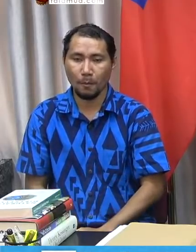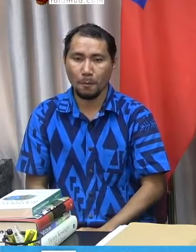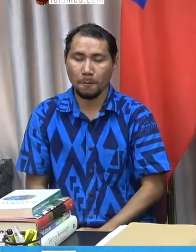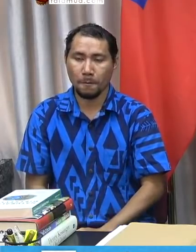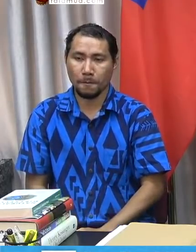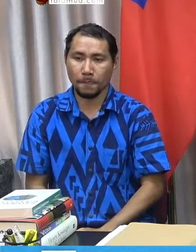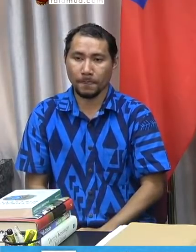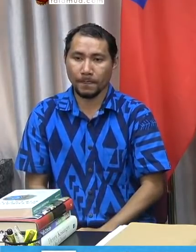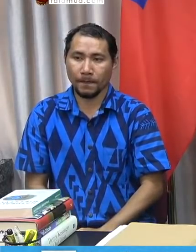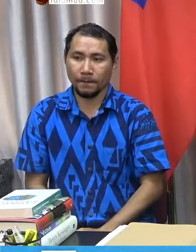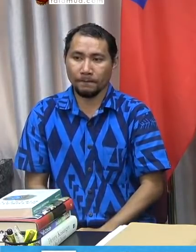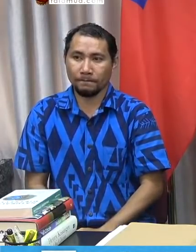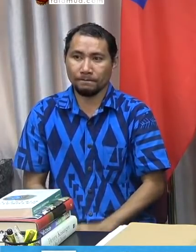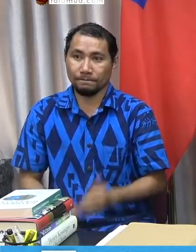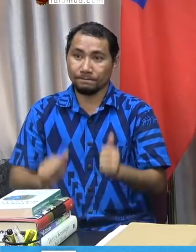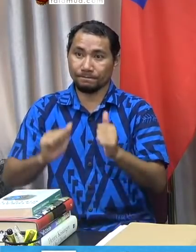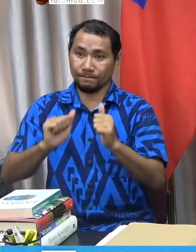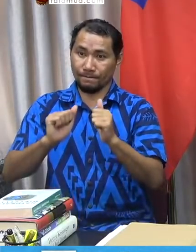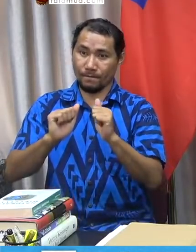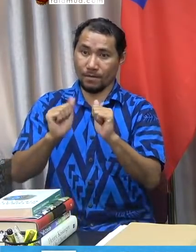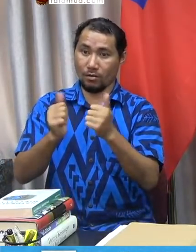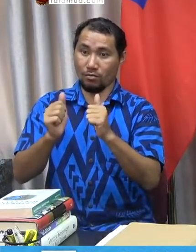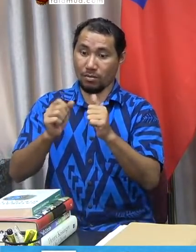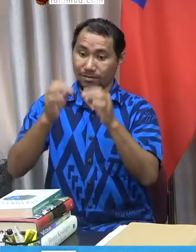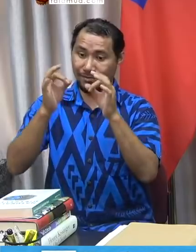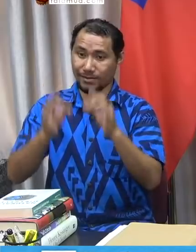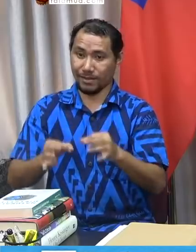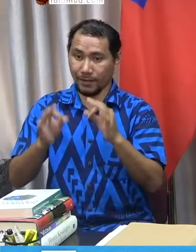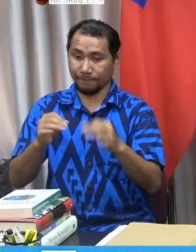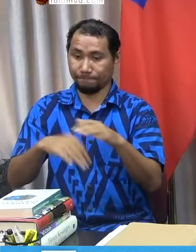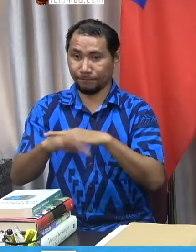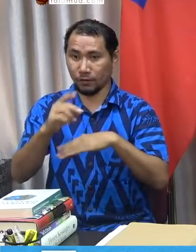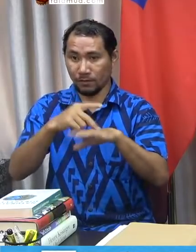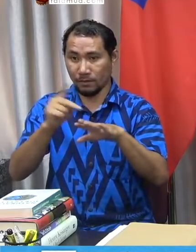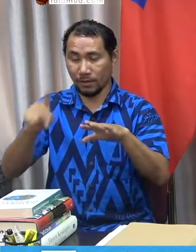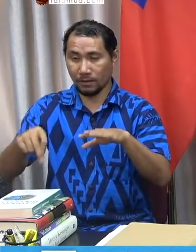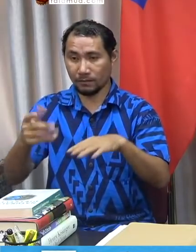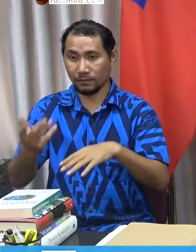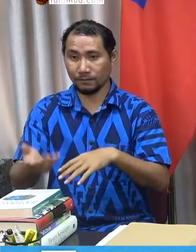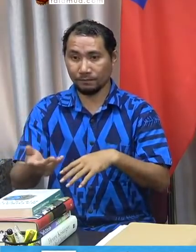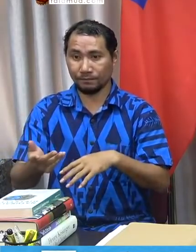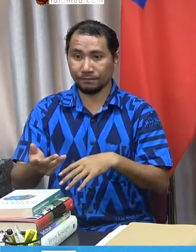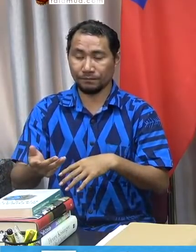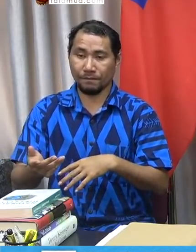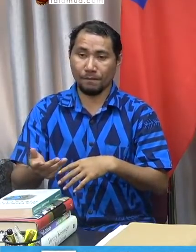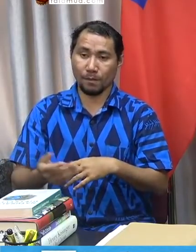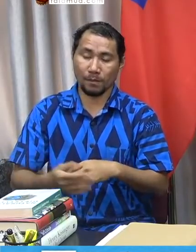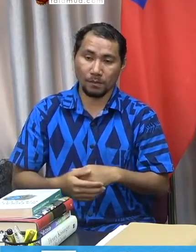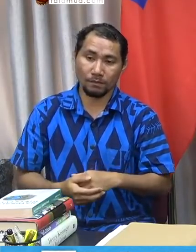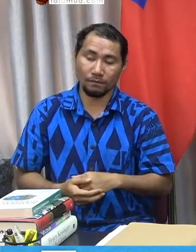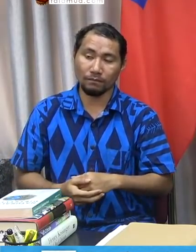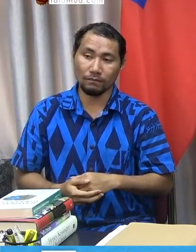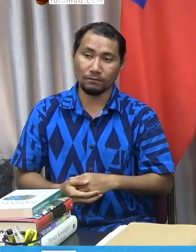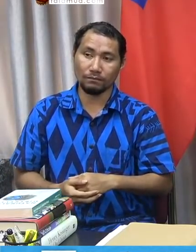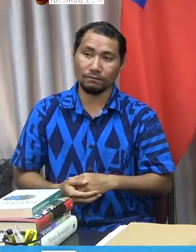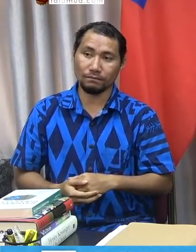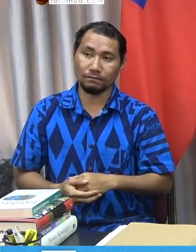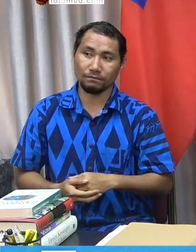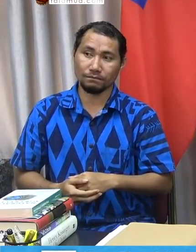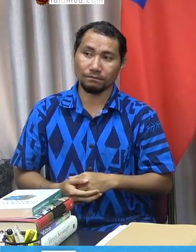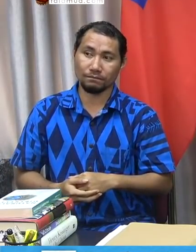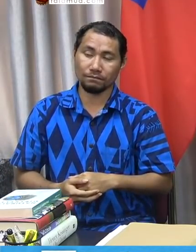Ua whainga whono ina fwoi e le kapineta ia le tūranga masani i le tātou